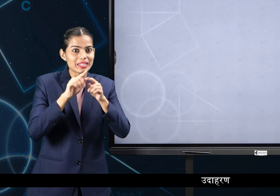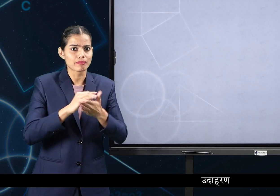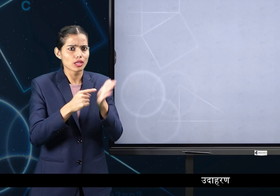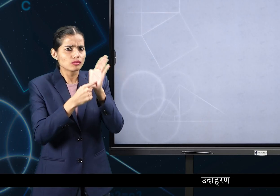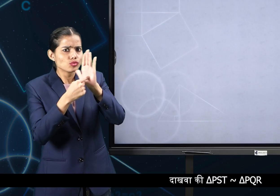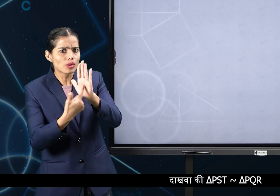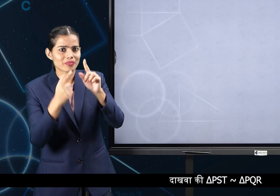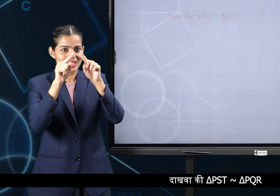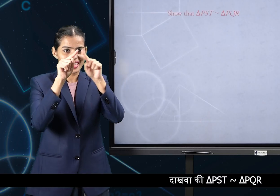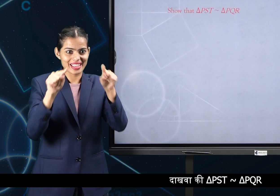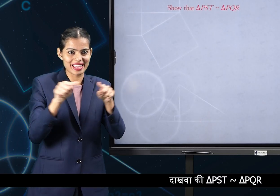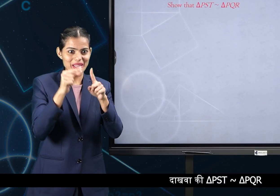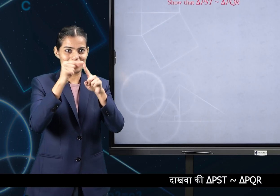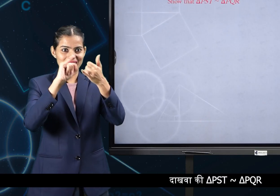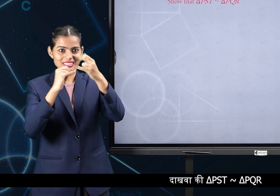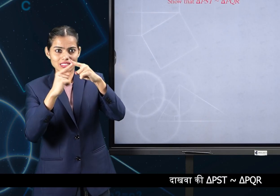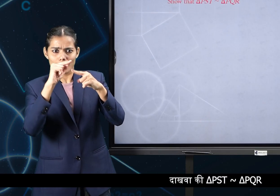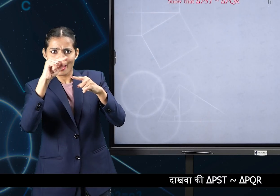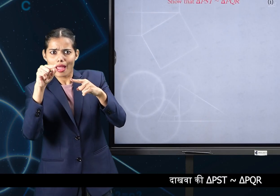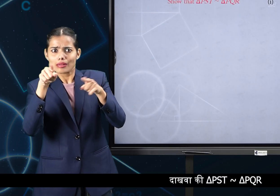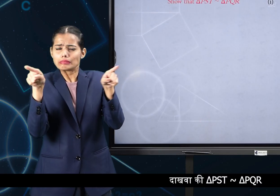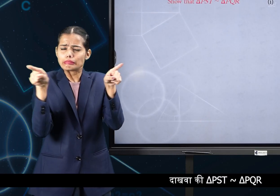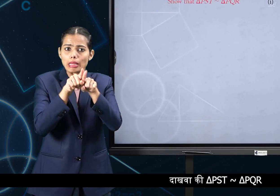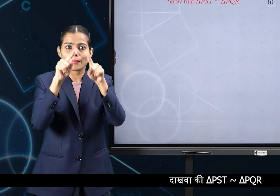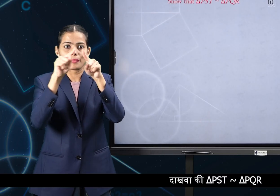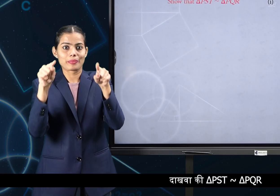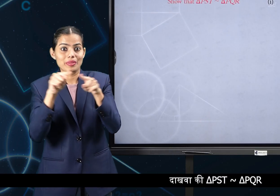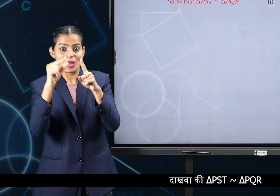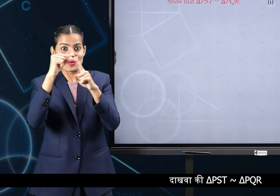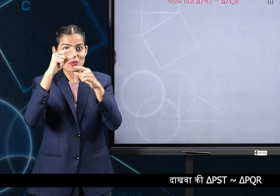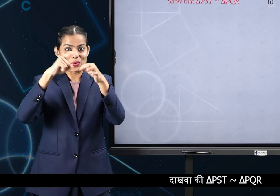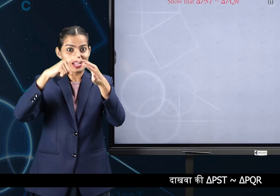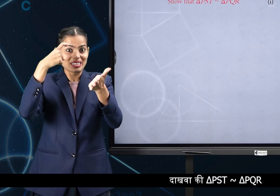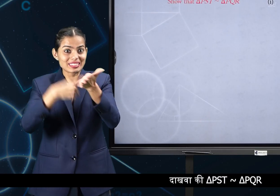उदाहरण दाखवा की ट्रायंगल PSG कॉन्ग्रुएंट ट्रायंगल PQR.